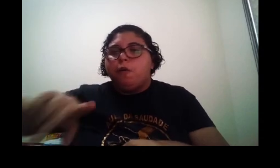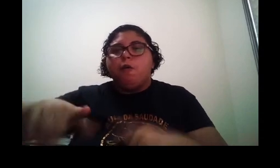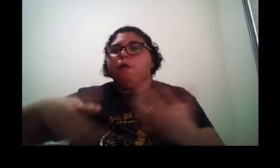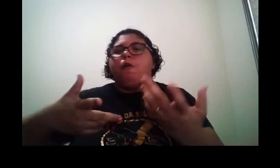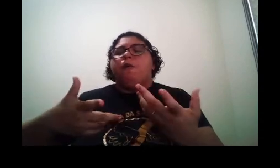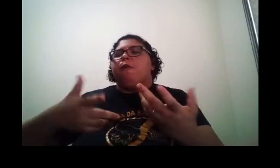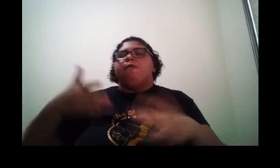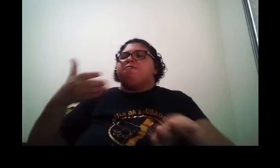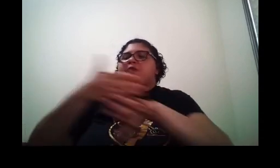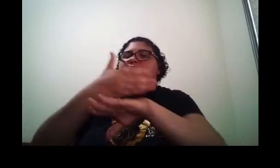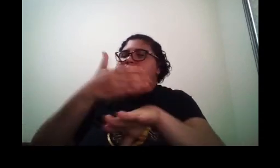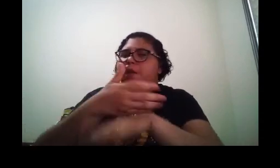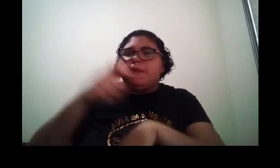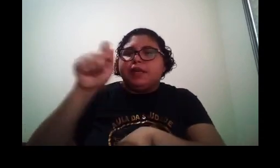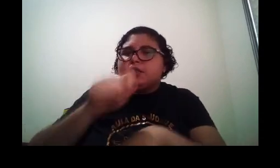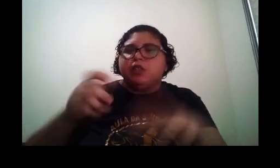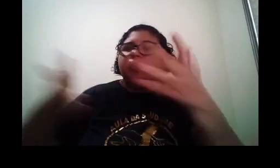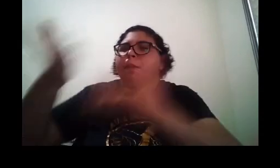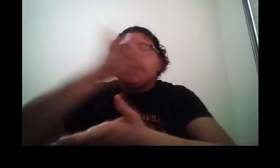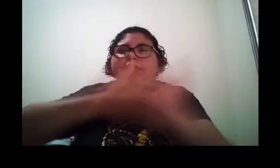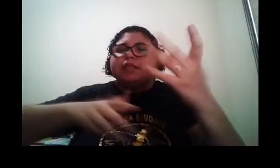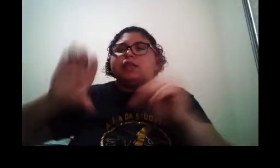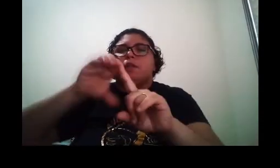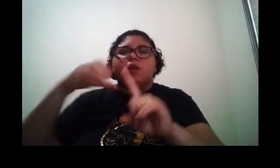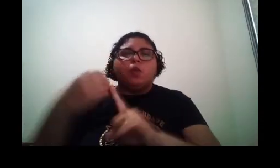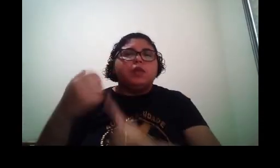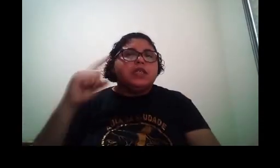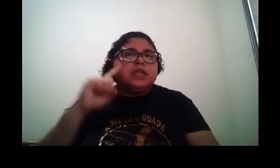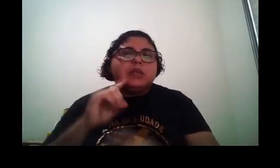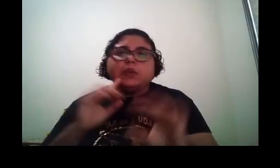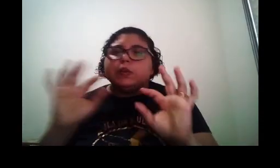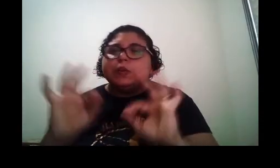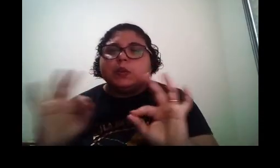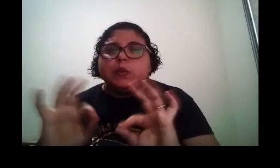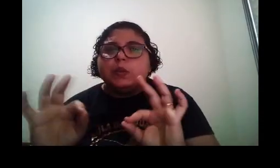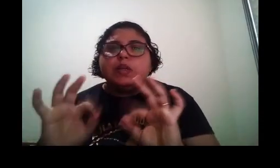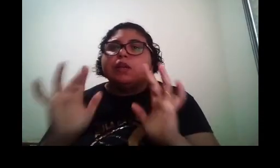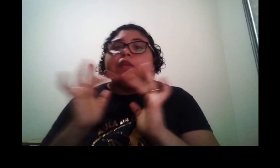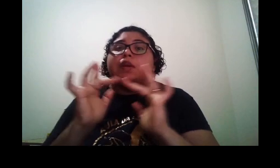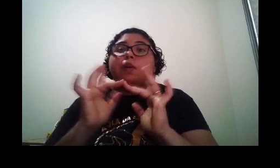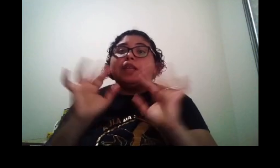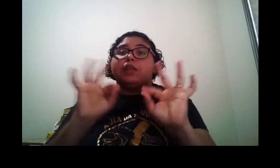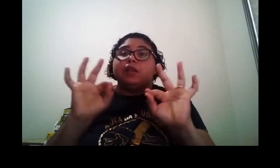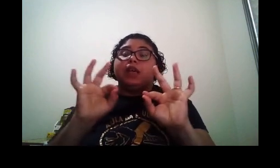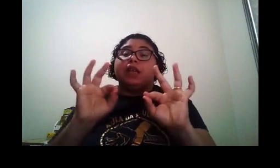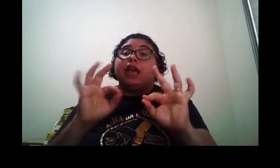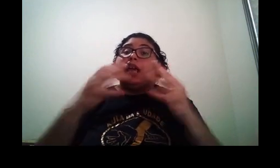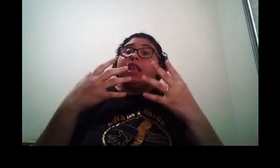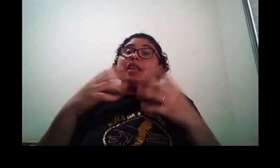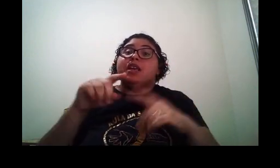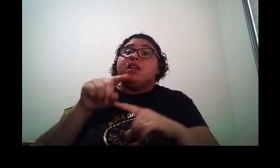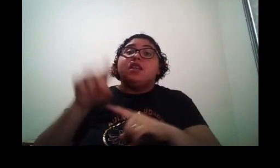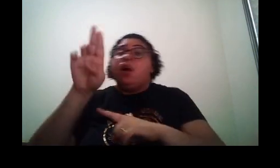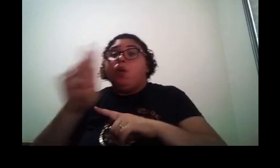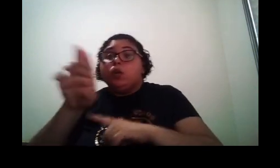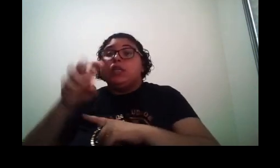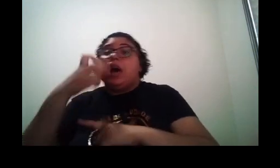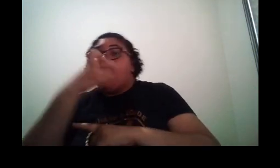das associações e, em geral, eles nem aprendem a língua de sinais, nem são oralizados